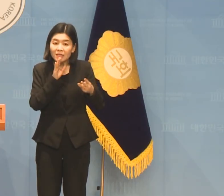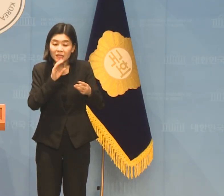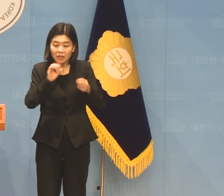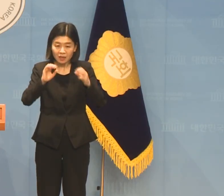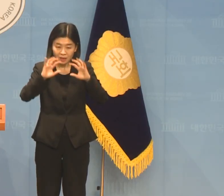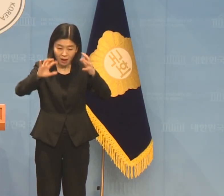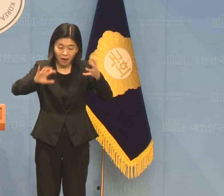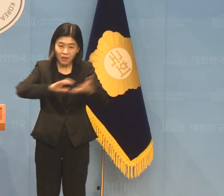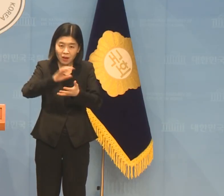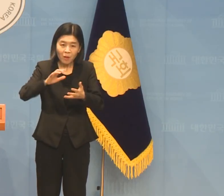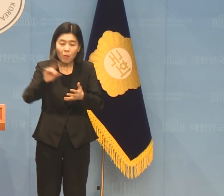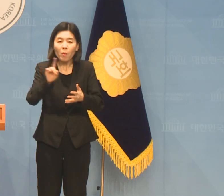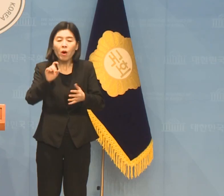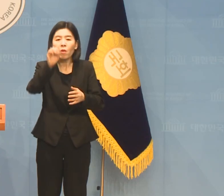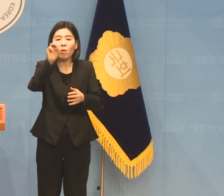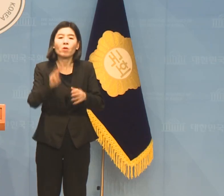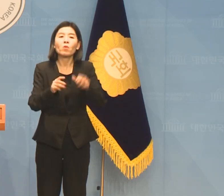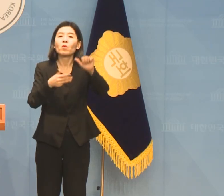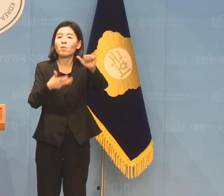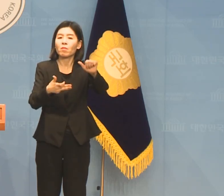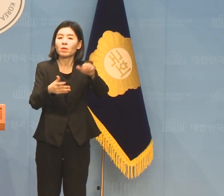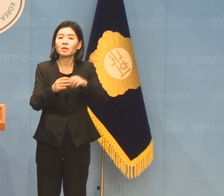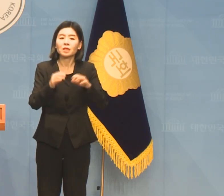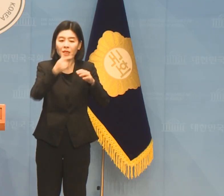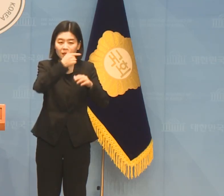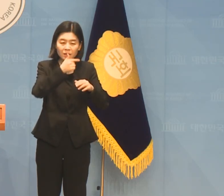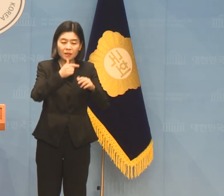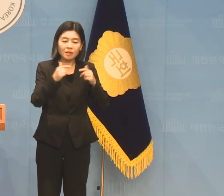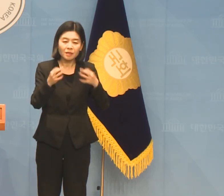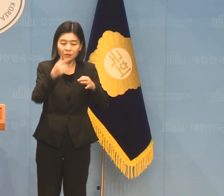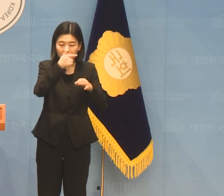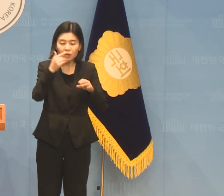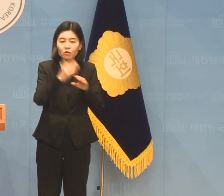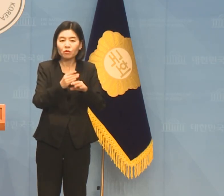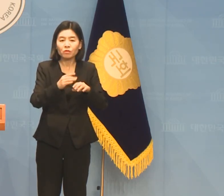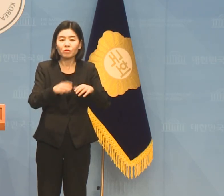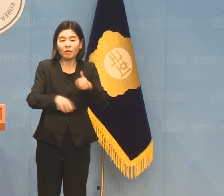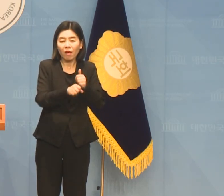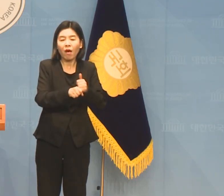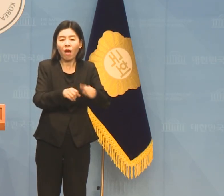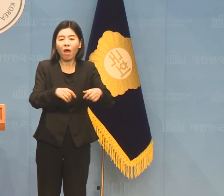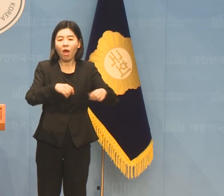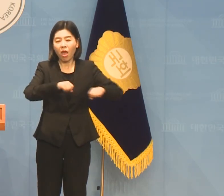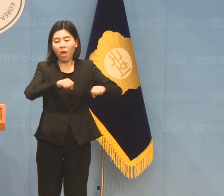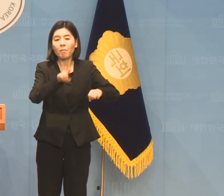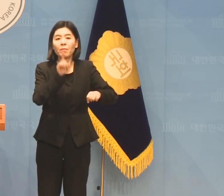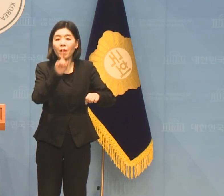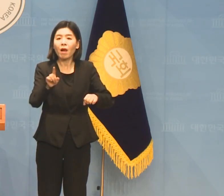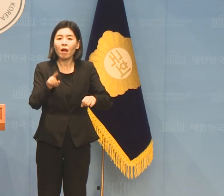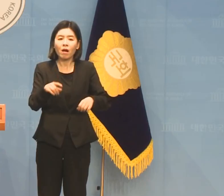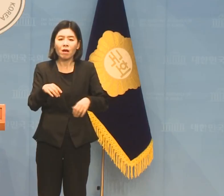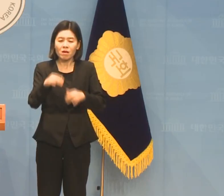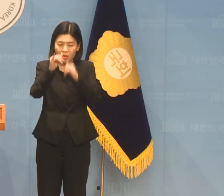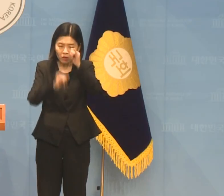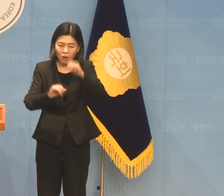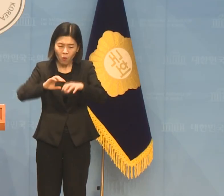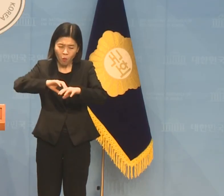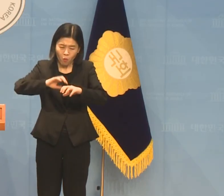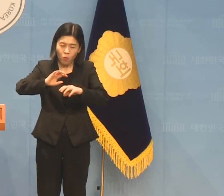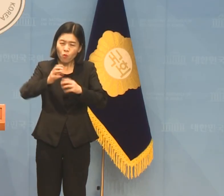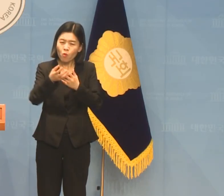내라는 5.18 김대중 세력이 주동으로 모두 역사 왜곡과 명백한 허위사실 유포의 우려가